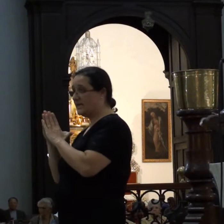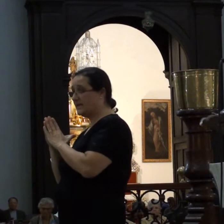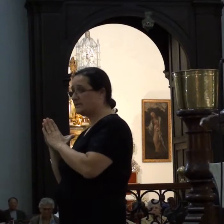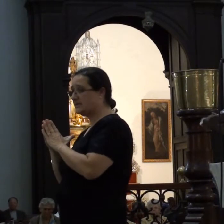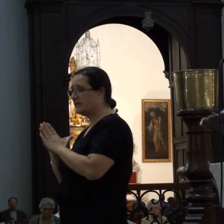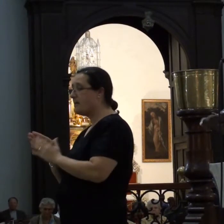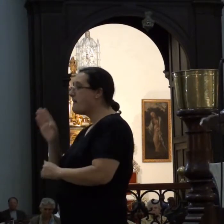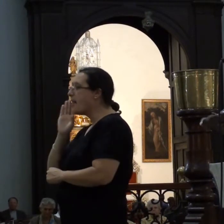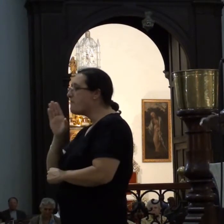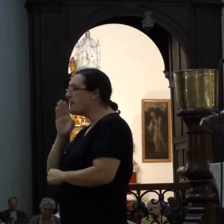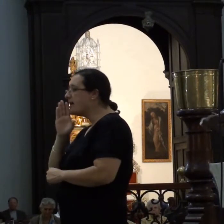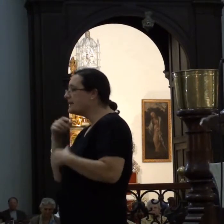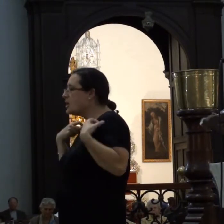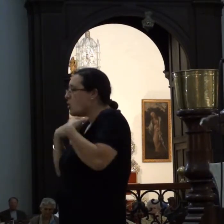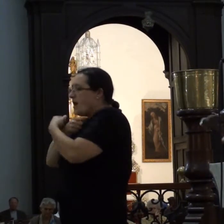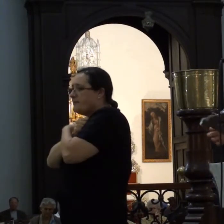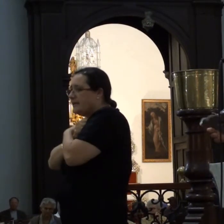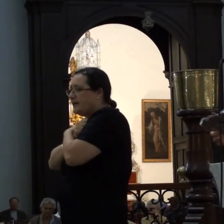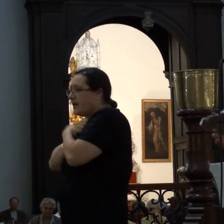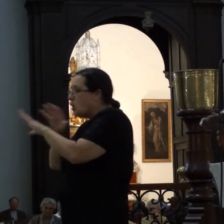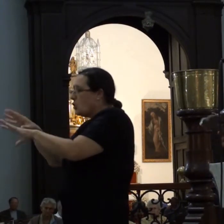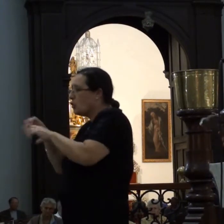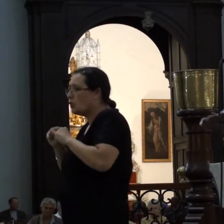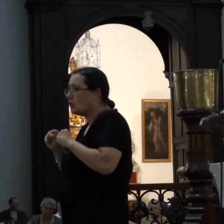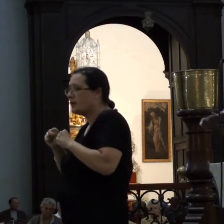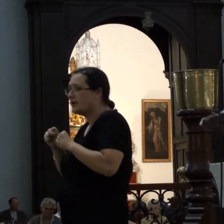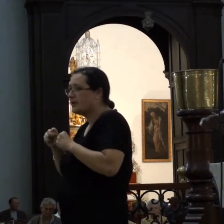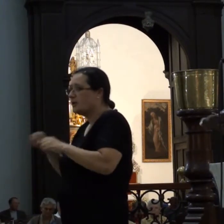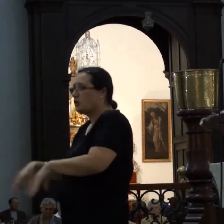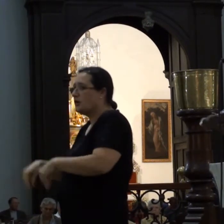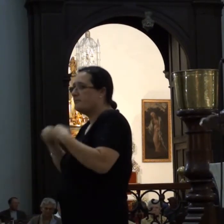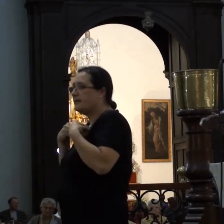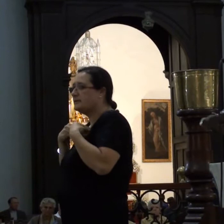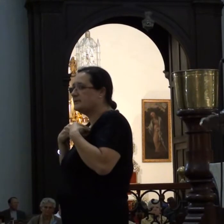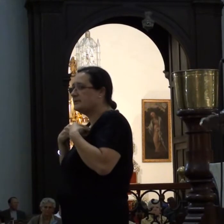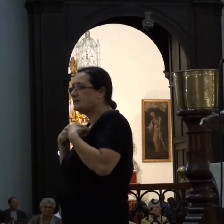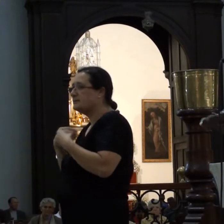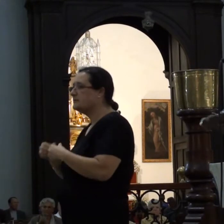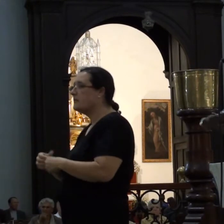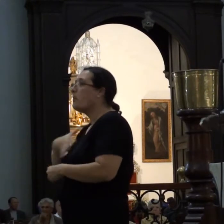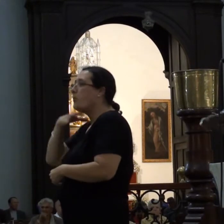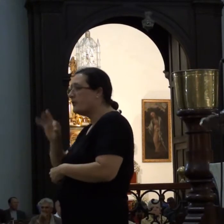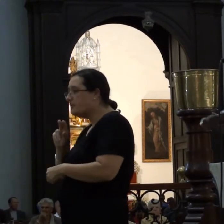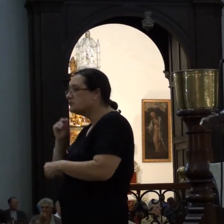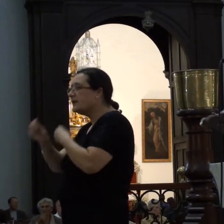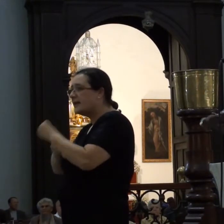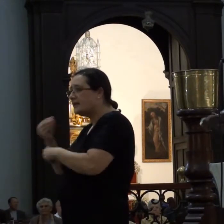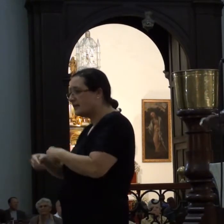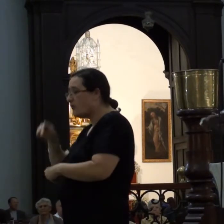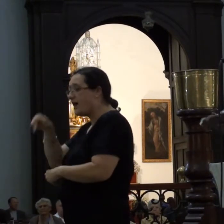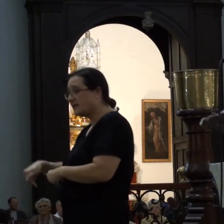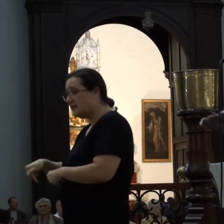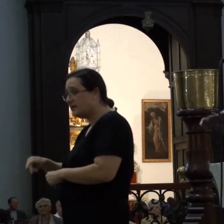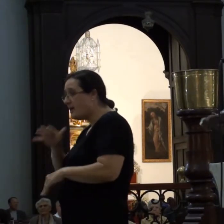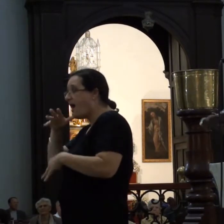lo Abriga lo recoge lo cubre con su manto tenemos que realizarlo en el aquí